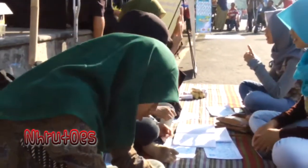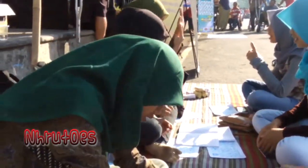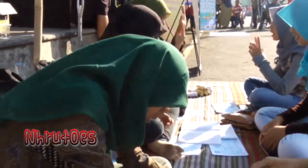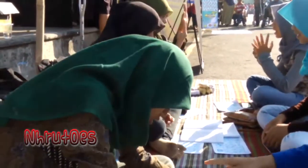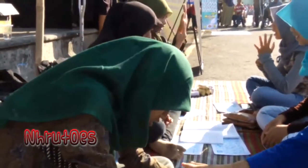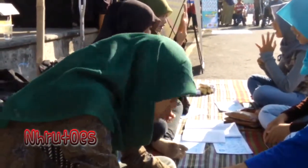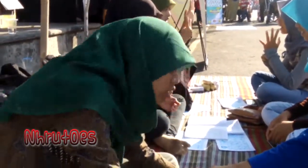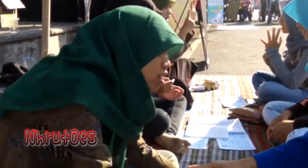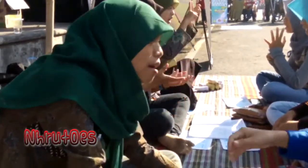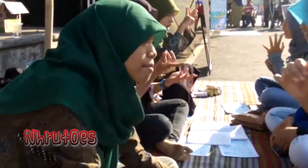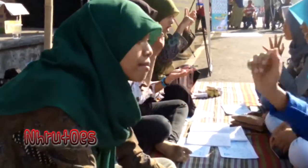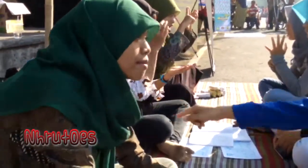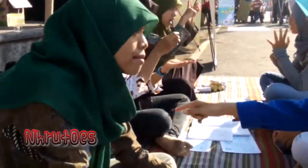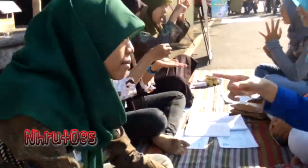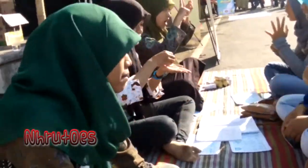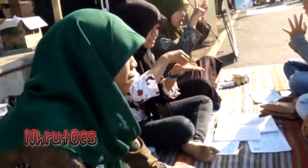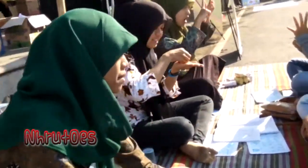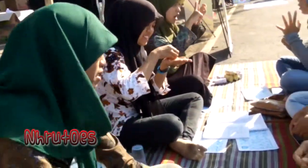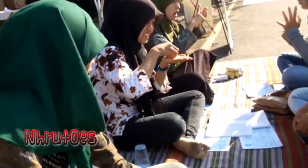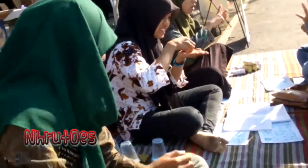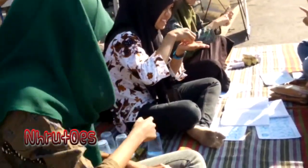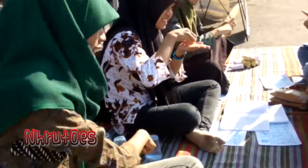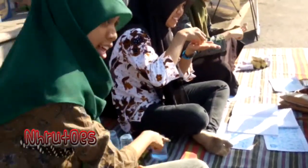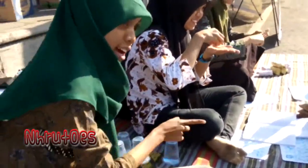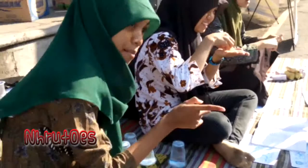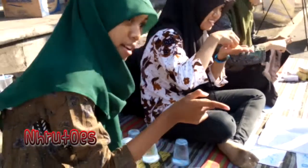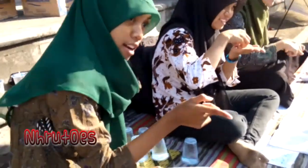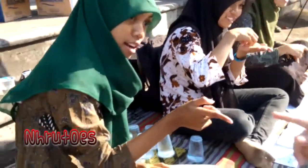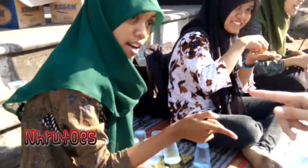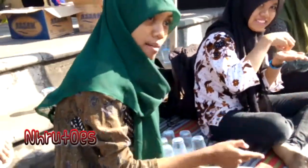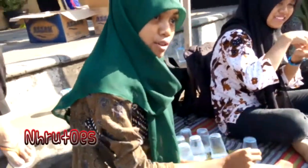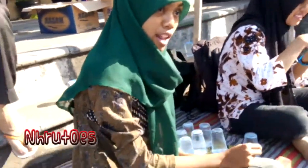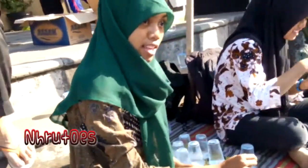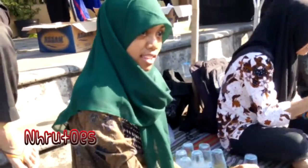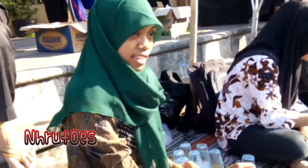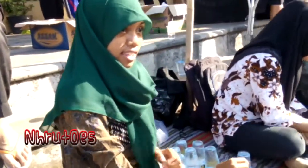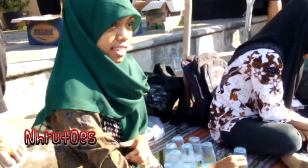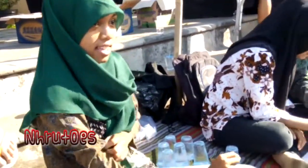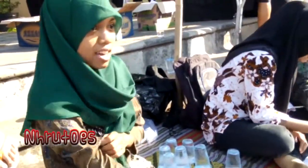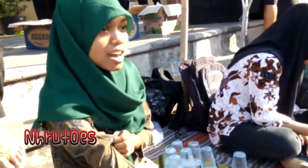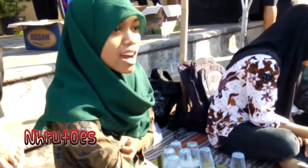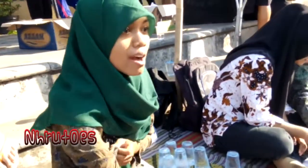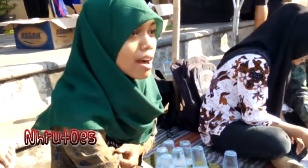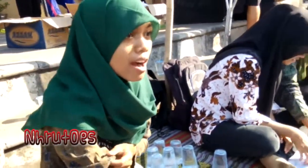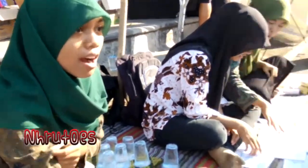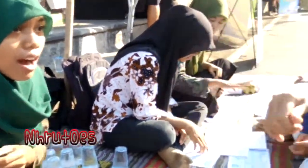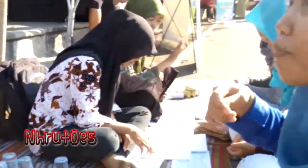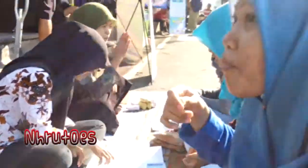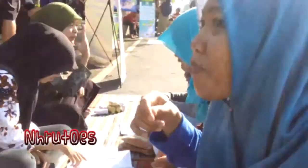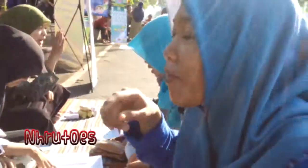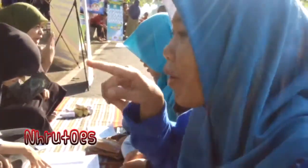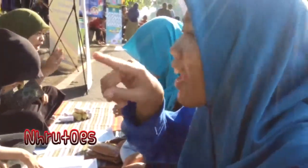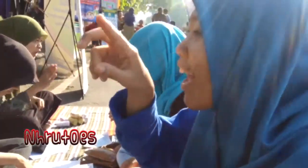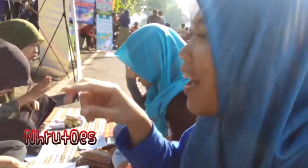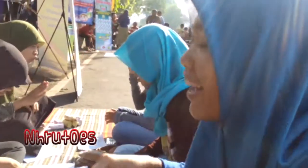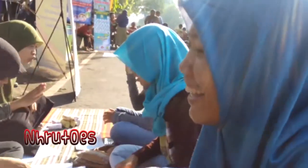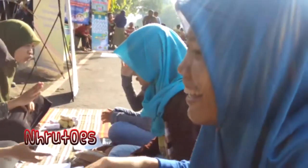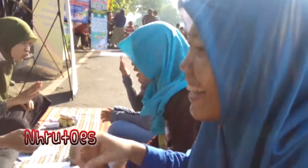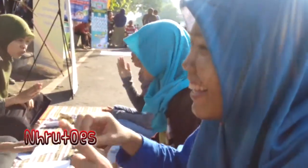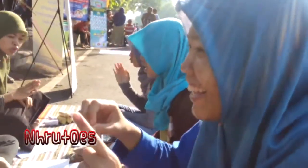di Fabel itu justru ini sekali. Kalau di sini ada yang hadir seorang tua, sebagai